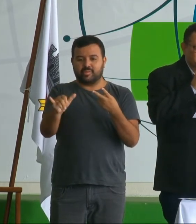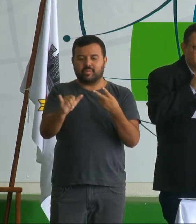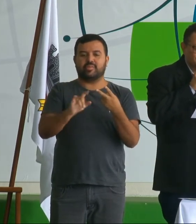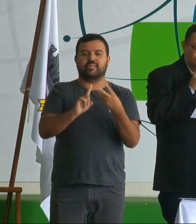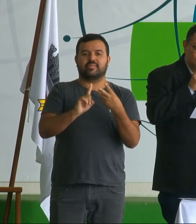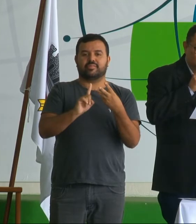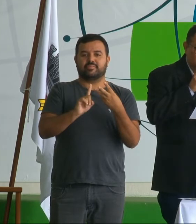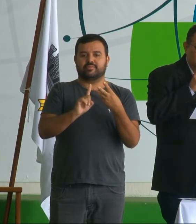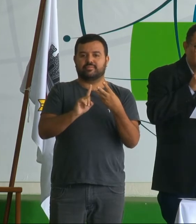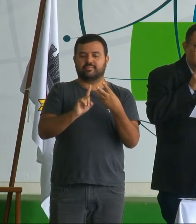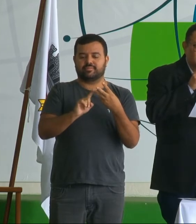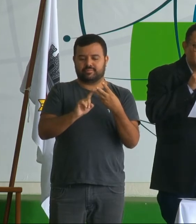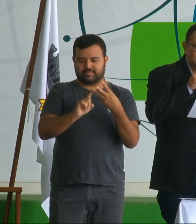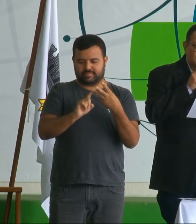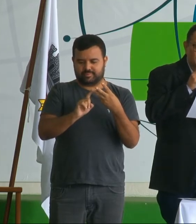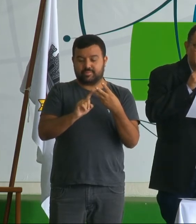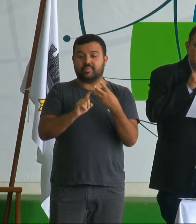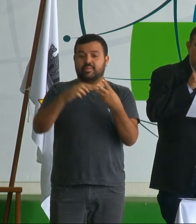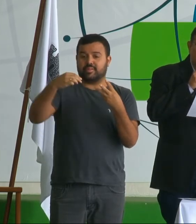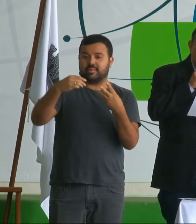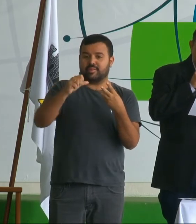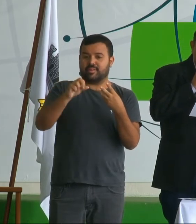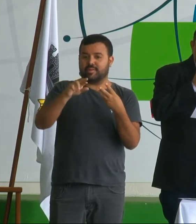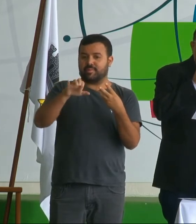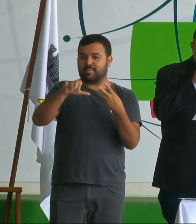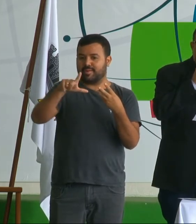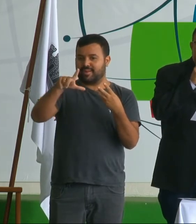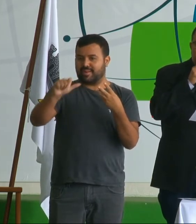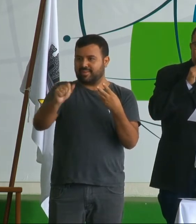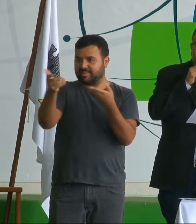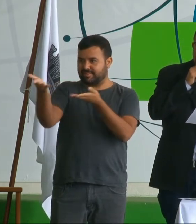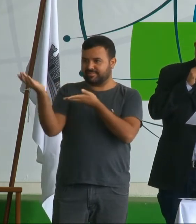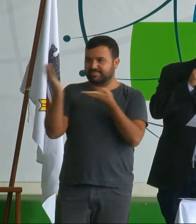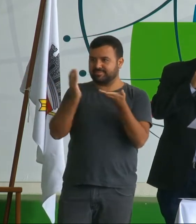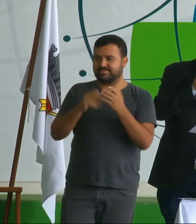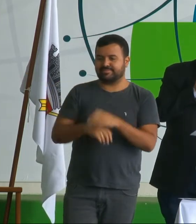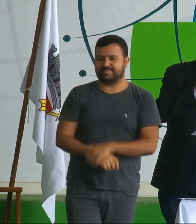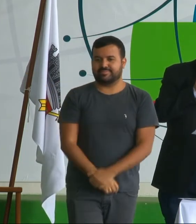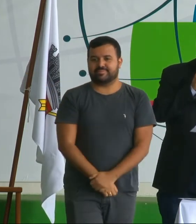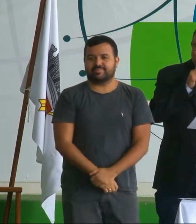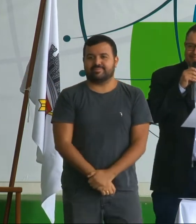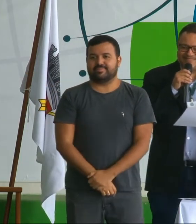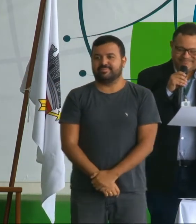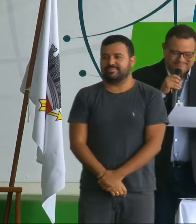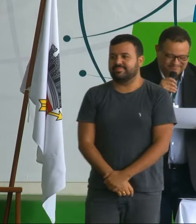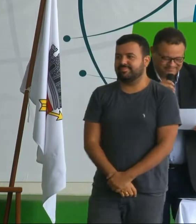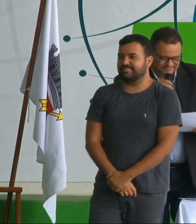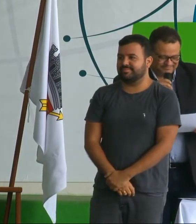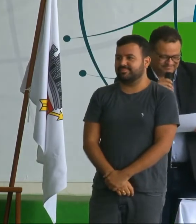Kanezaki de Souza e Mariela Berg Andrade.